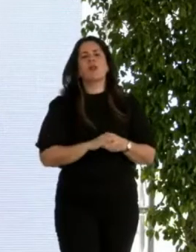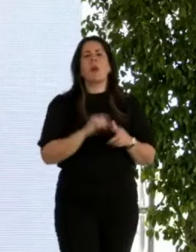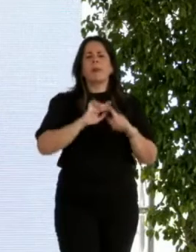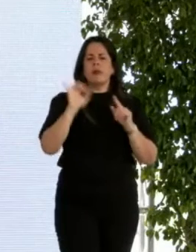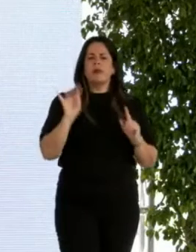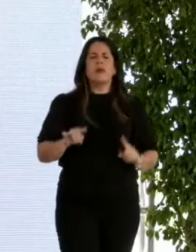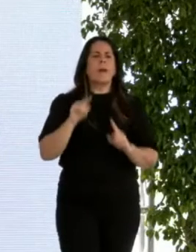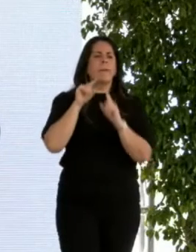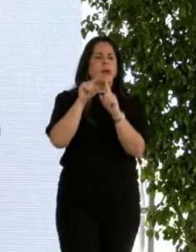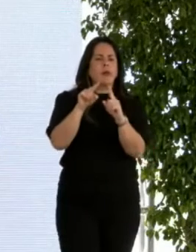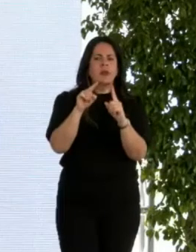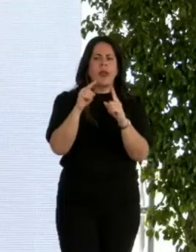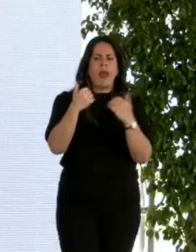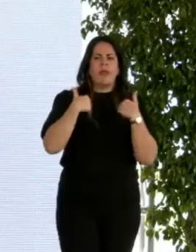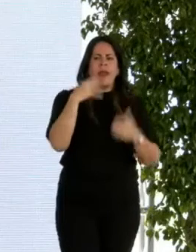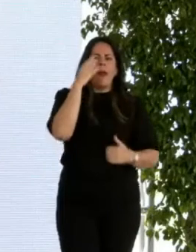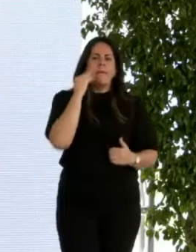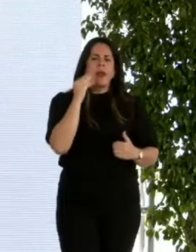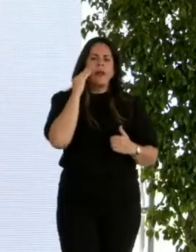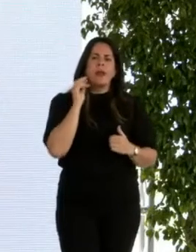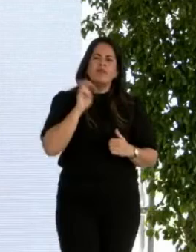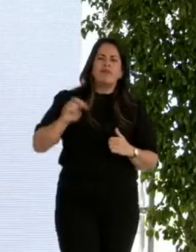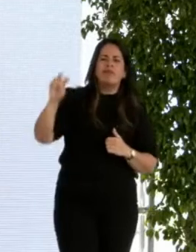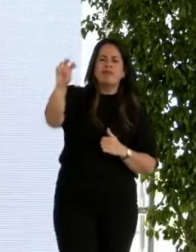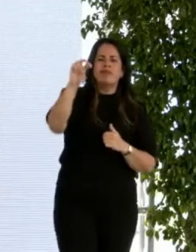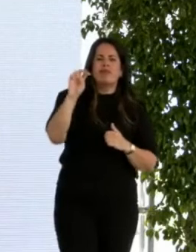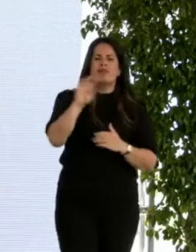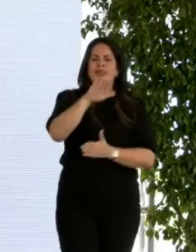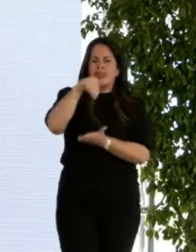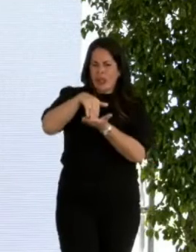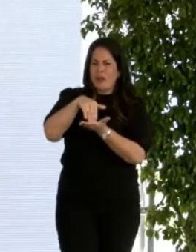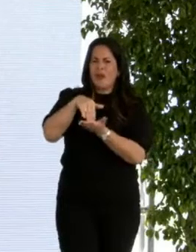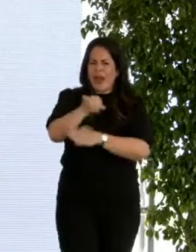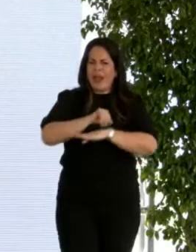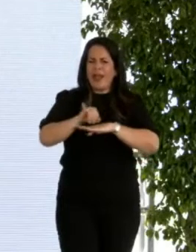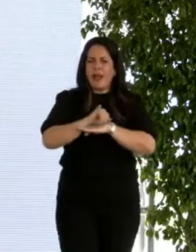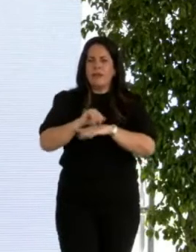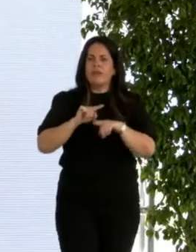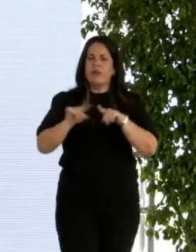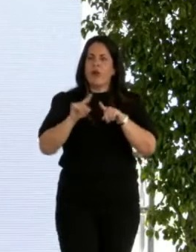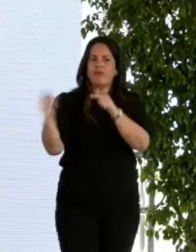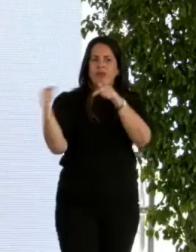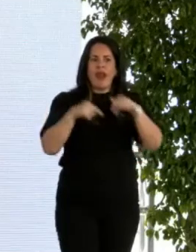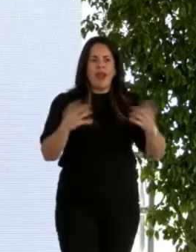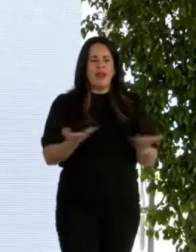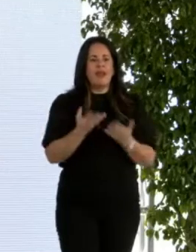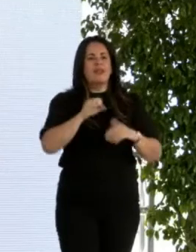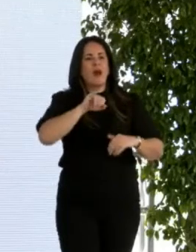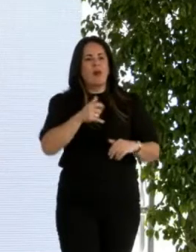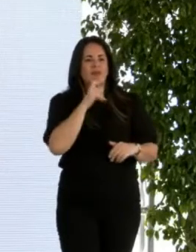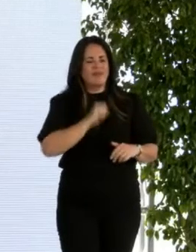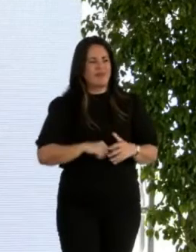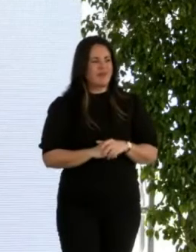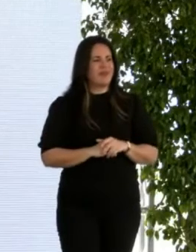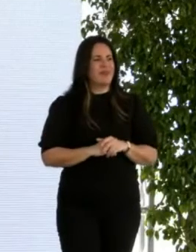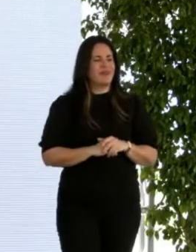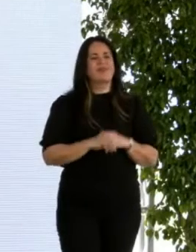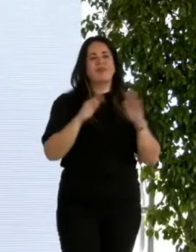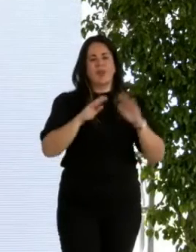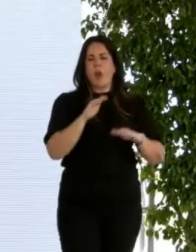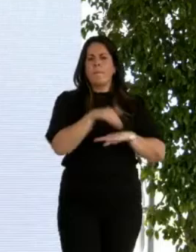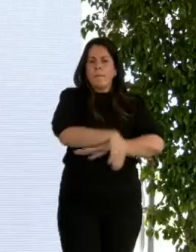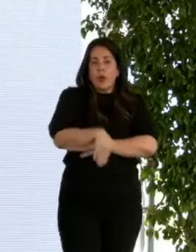esa, poder traer esa experiencia de chinchorreo al viejo San Juan en esta calle. Va a estar espectacular. De